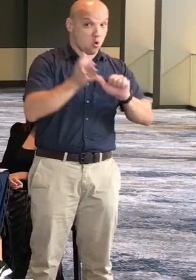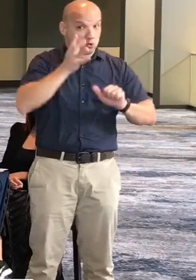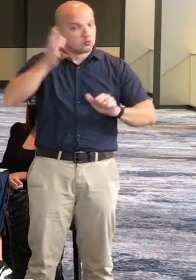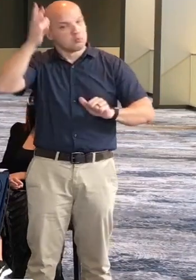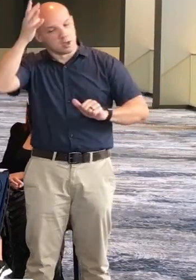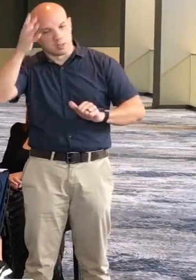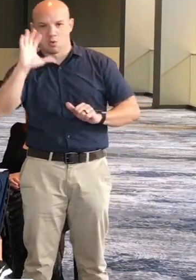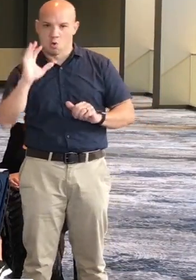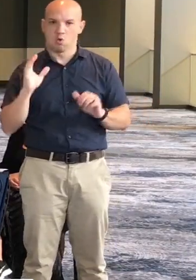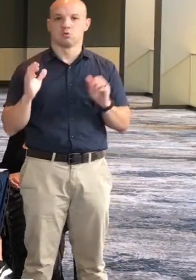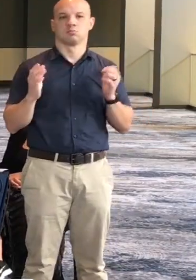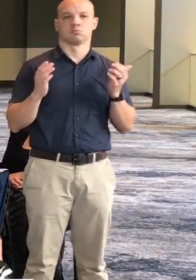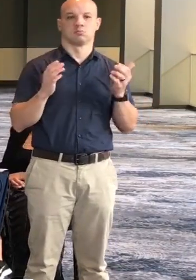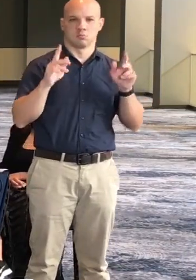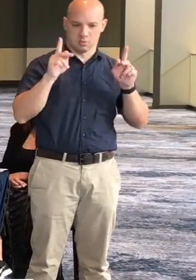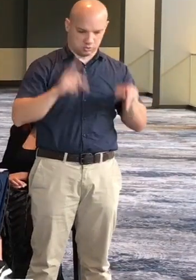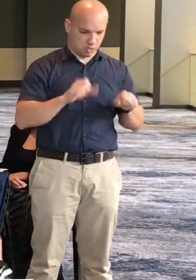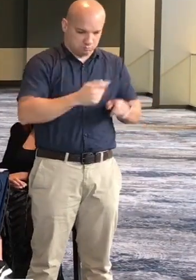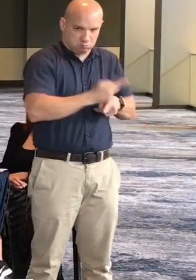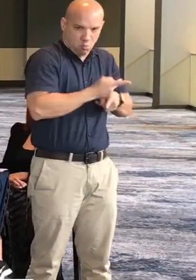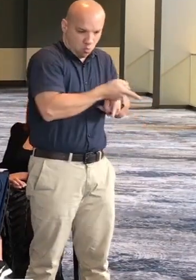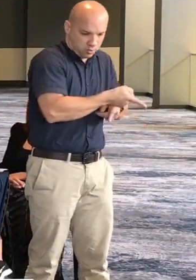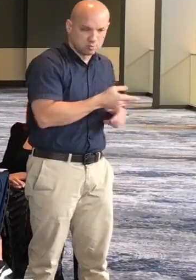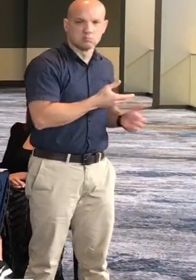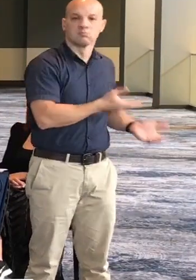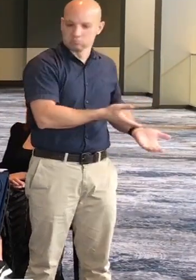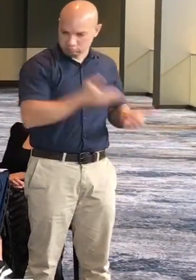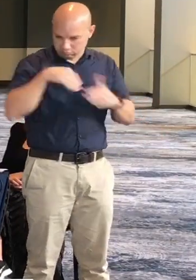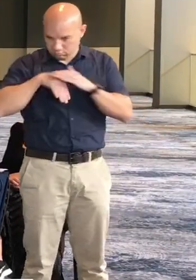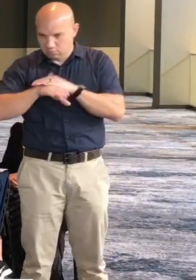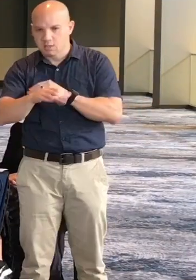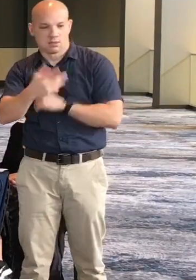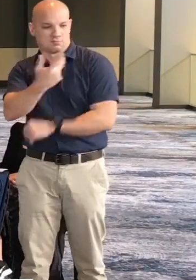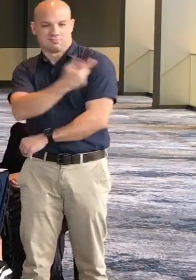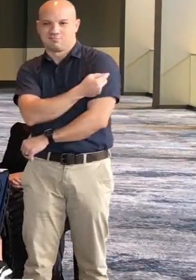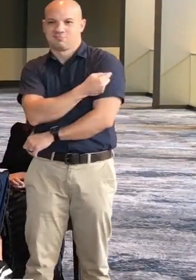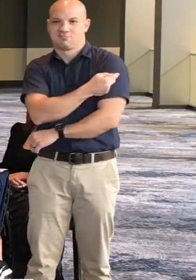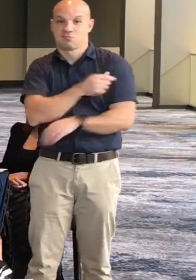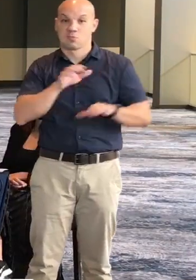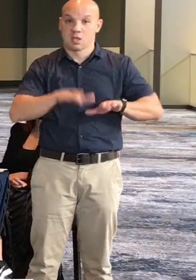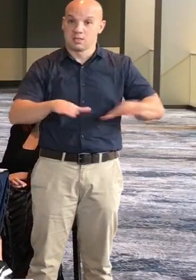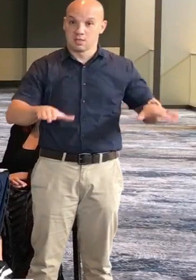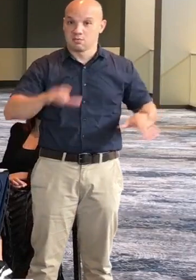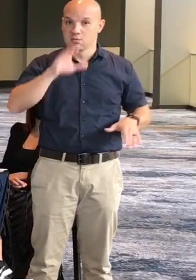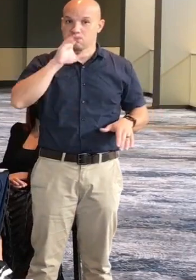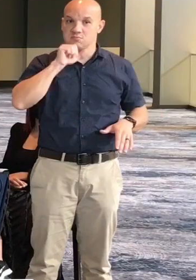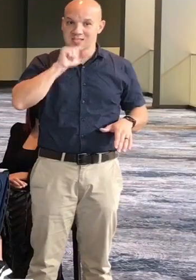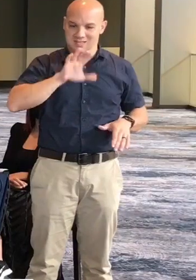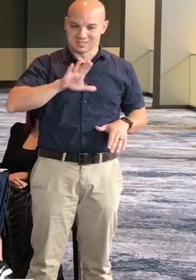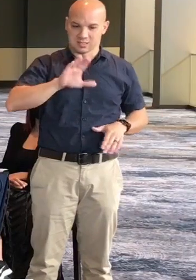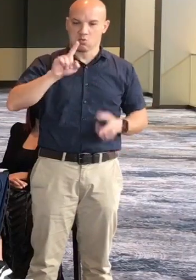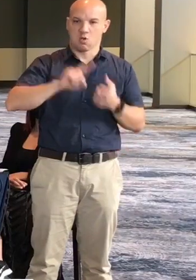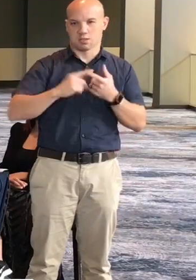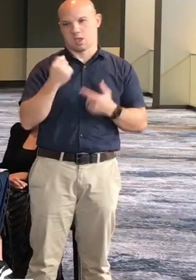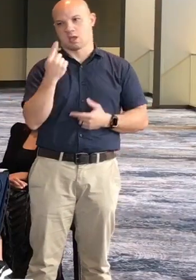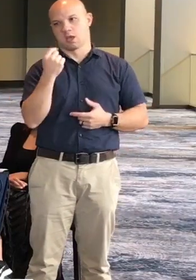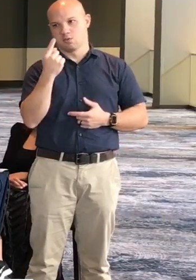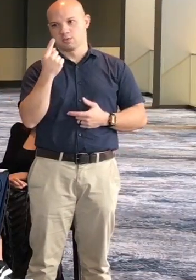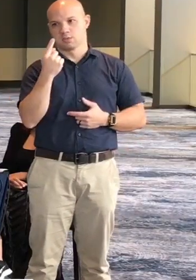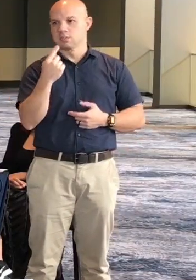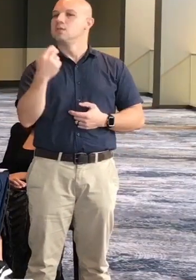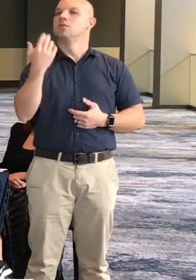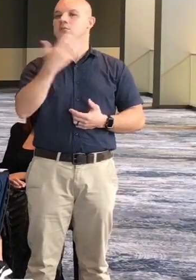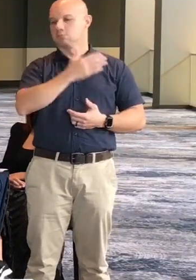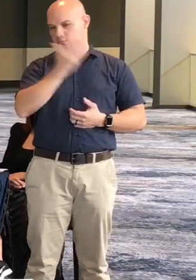de un tutor legal, va a poder participar y recibir su vacuna, tanto los niños de 5 a 11 años como los niños de